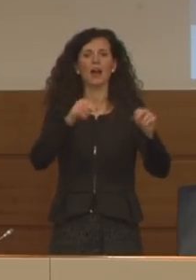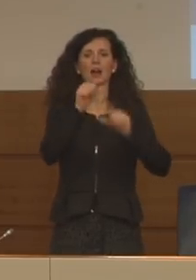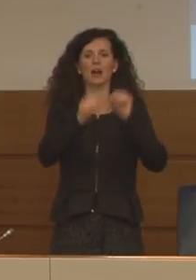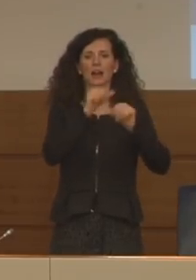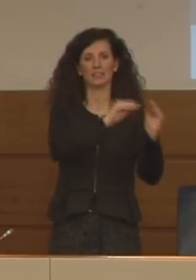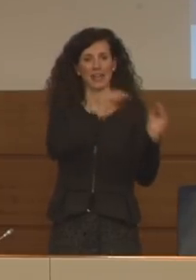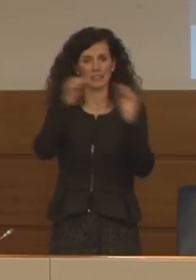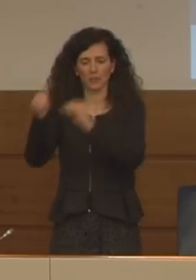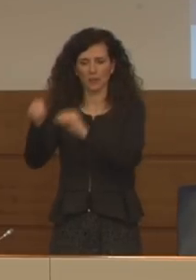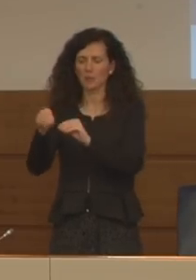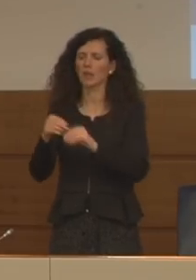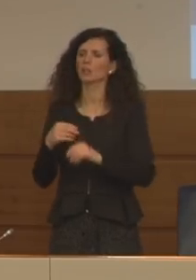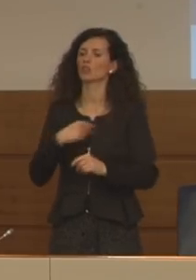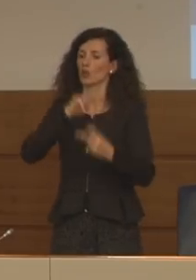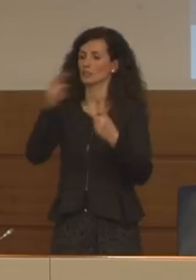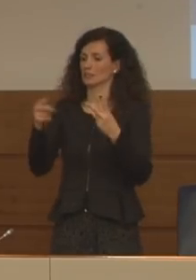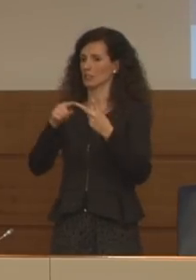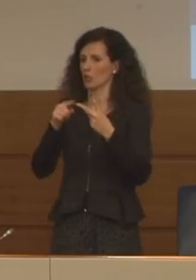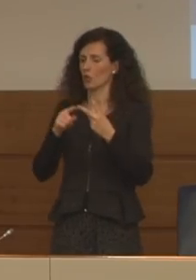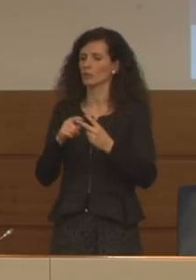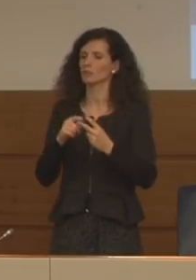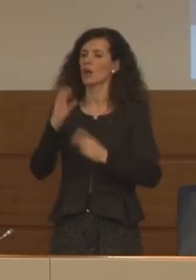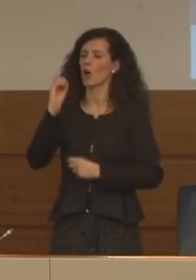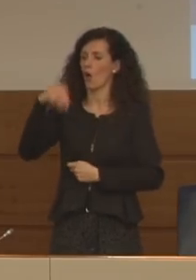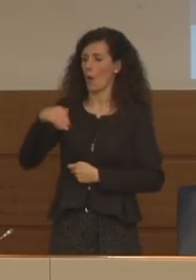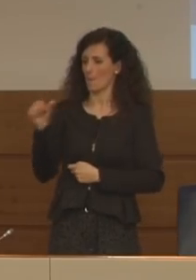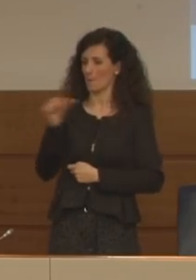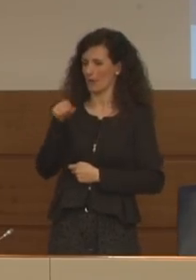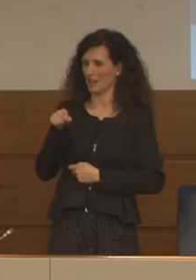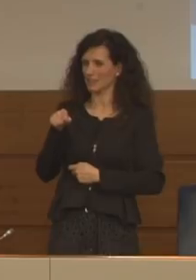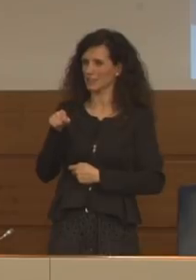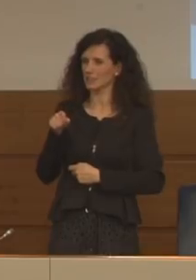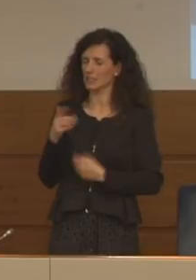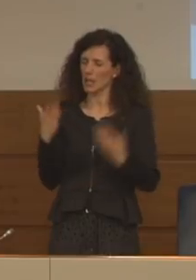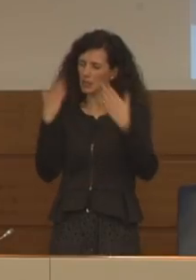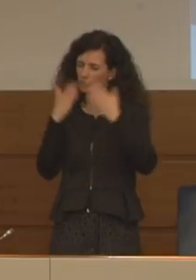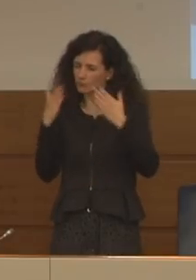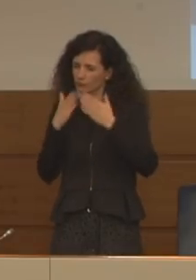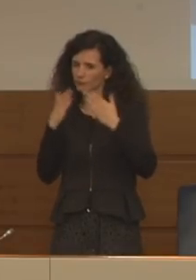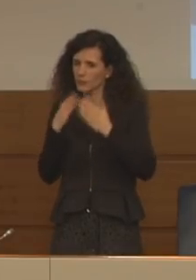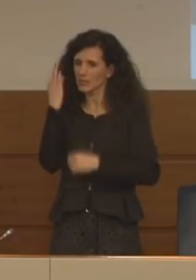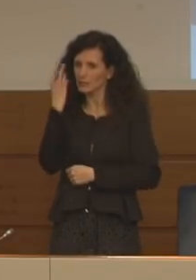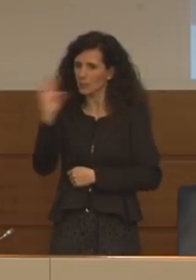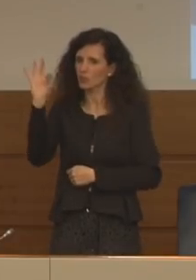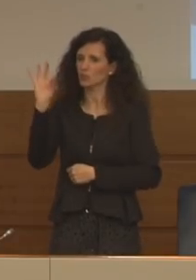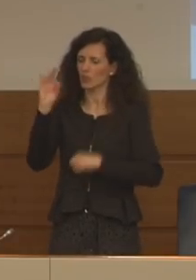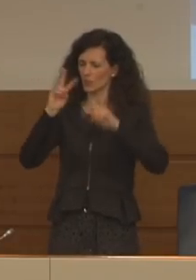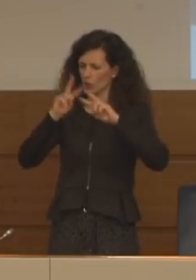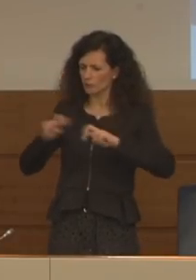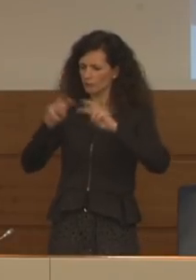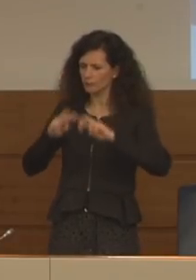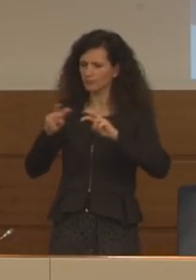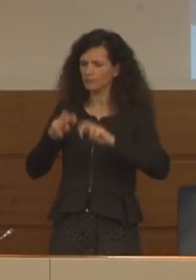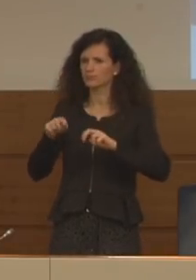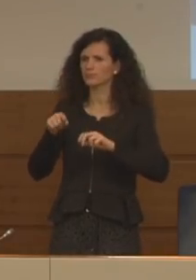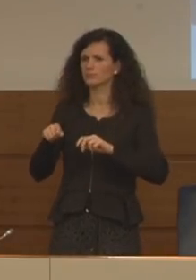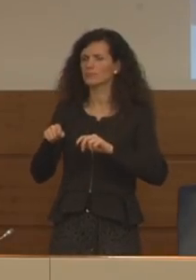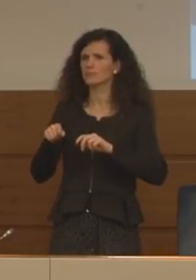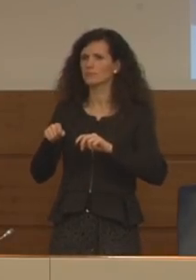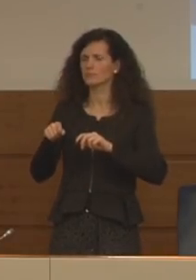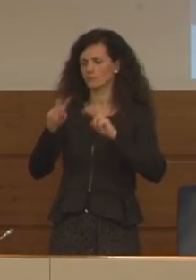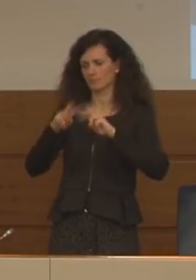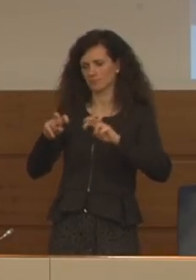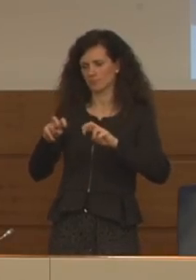se l'organizzazione mondiale della sanità sta effettuando uno studio specifico comunque delle analisi per determinare il perché l'ho